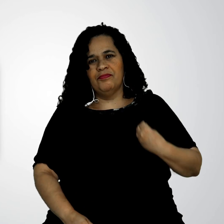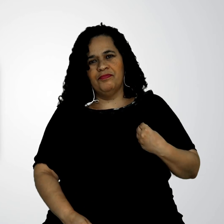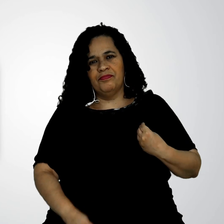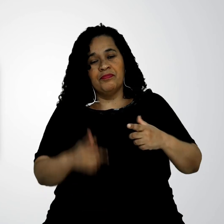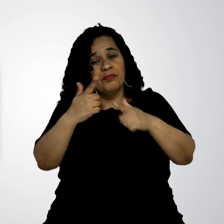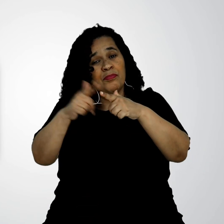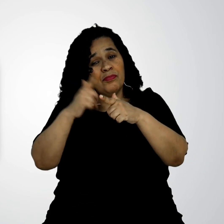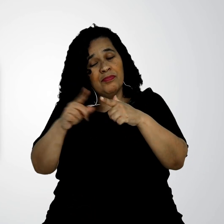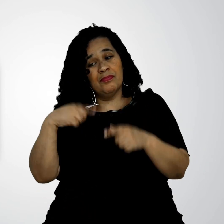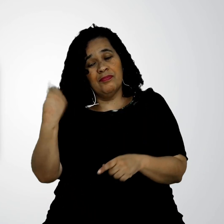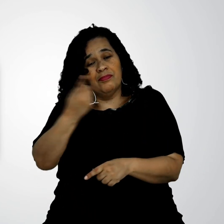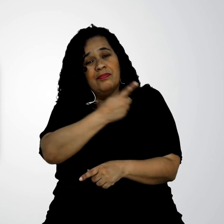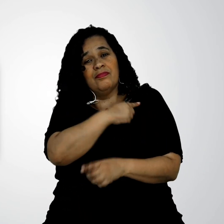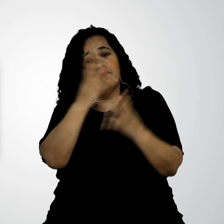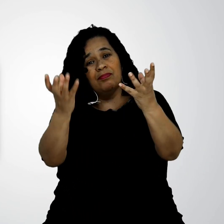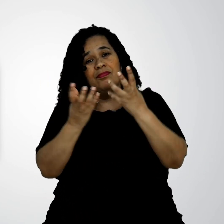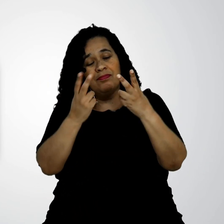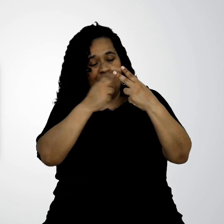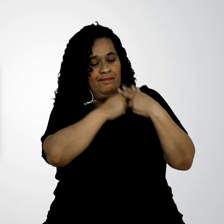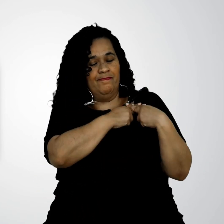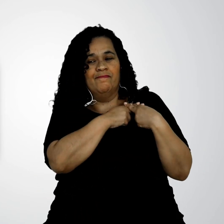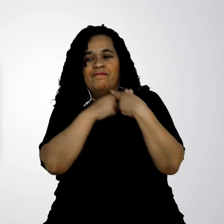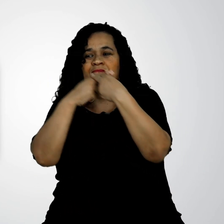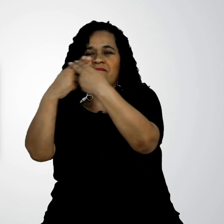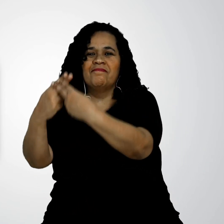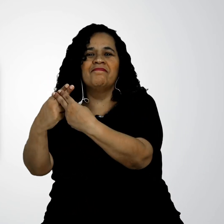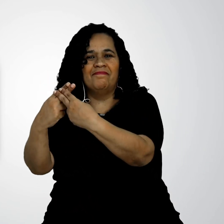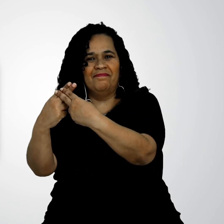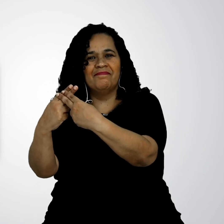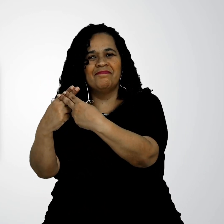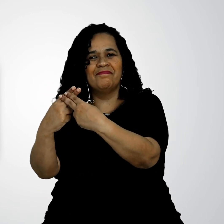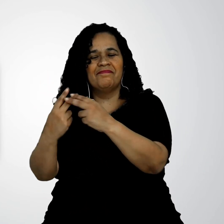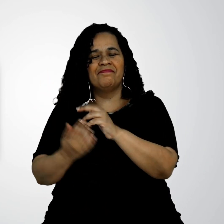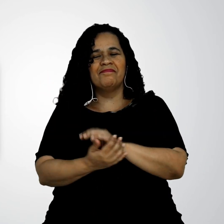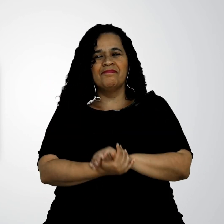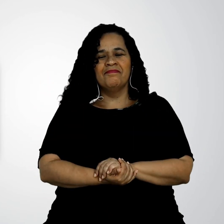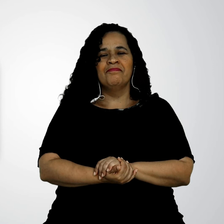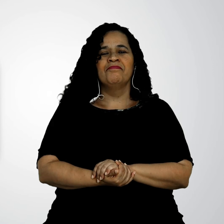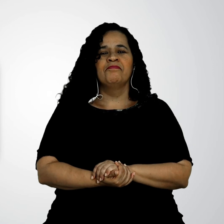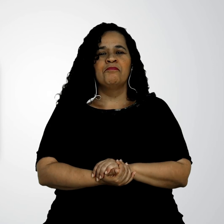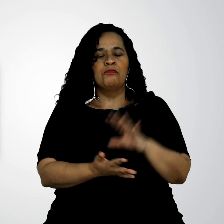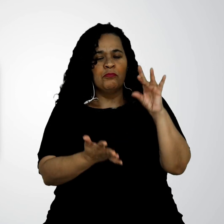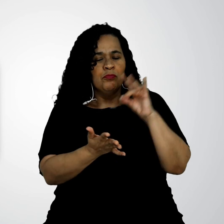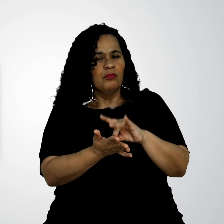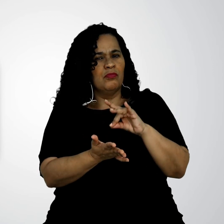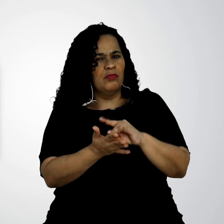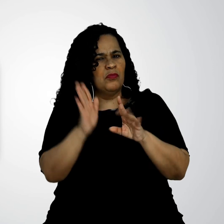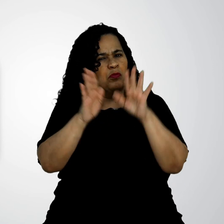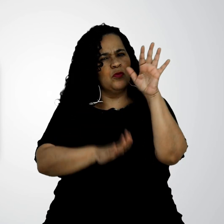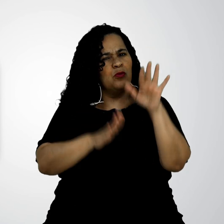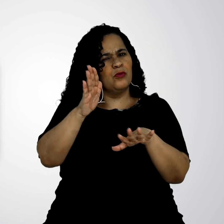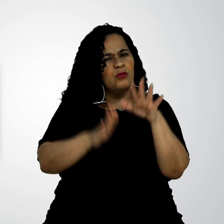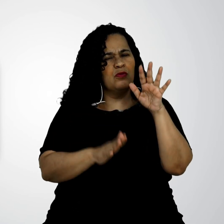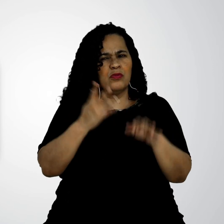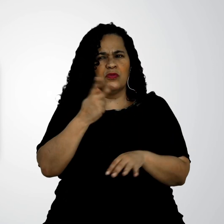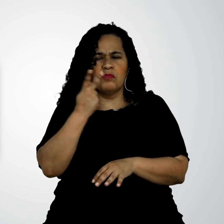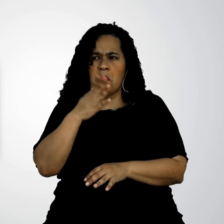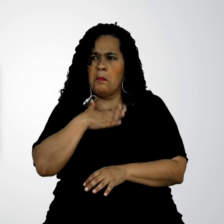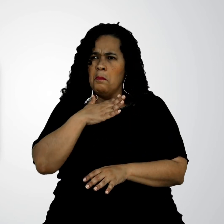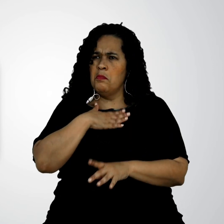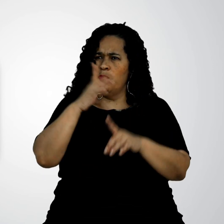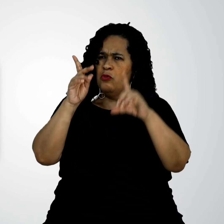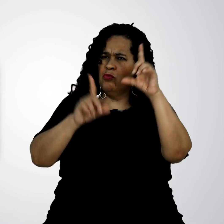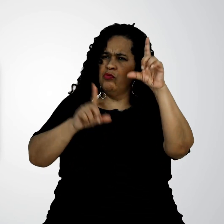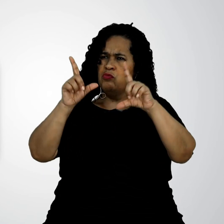por nós aquilo que é o nosso papel. Inclusive, assim, às vezes o pessoal fala assim, não, meu filho quase não assiste televisão, ele